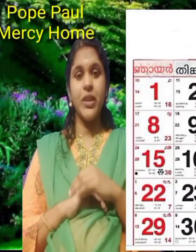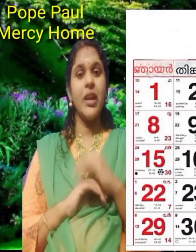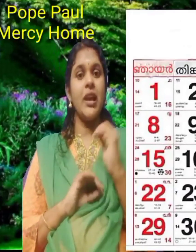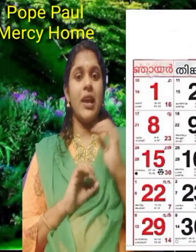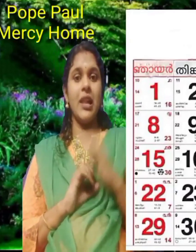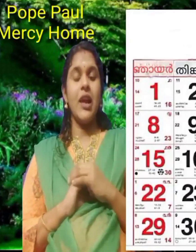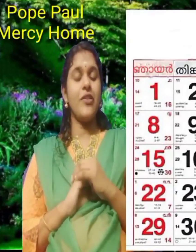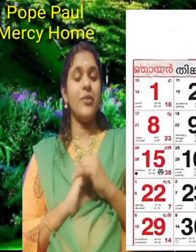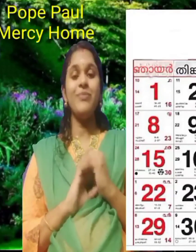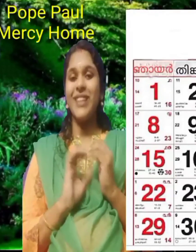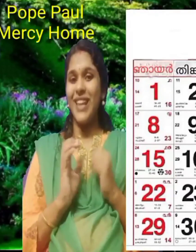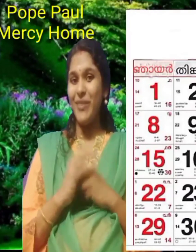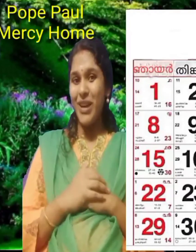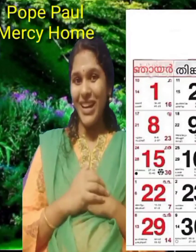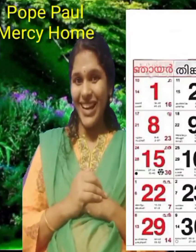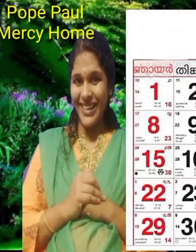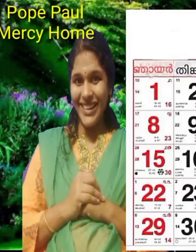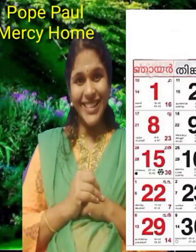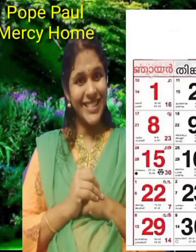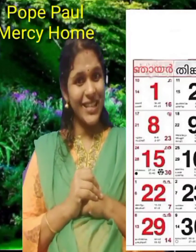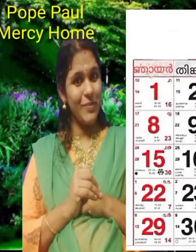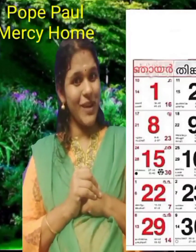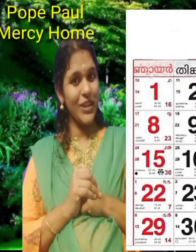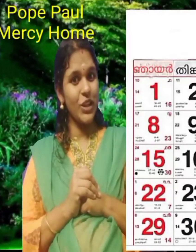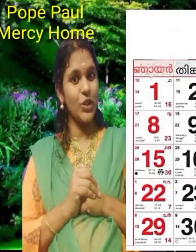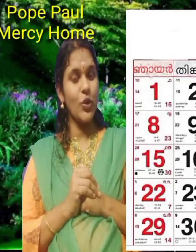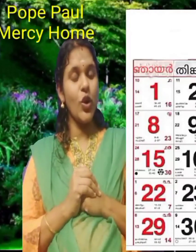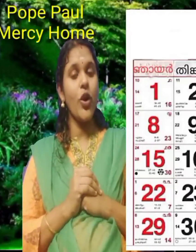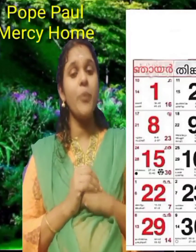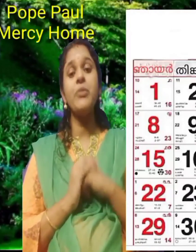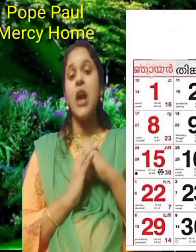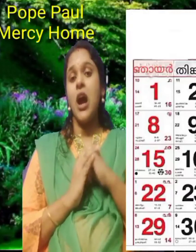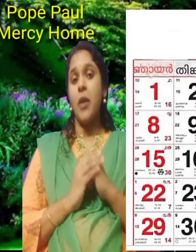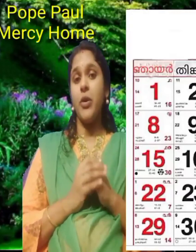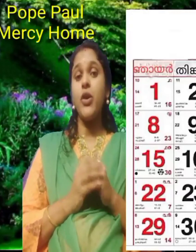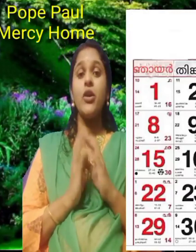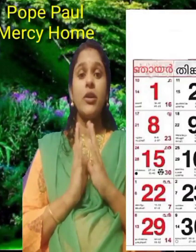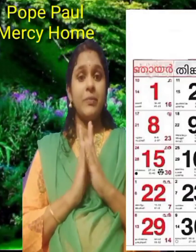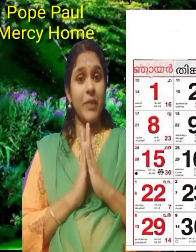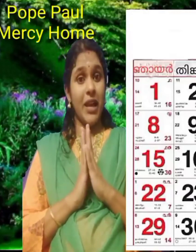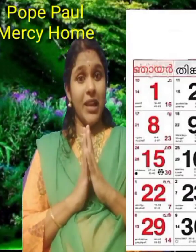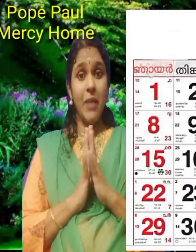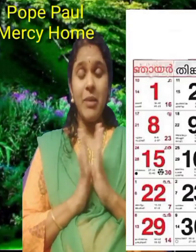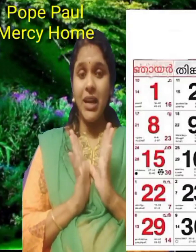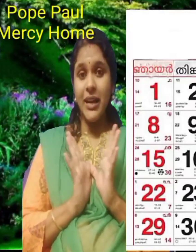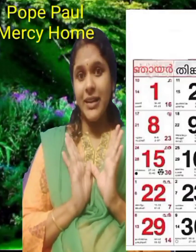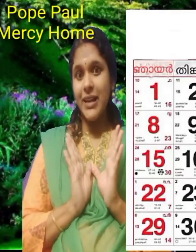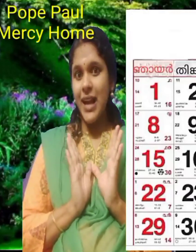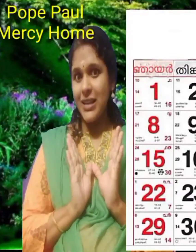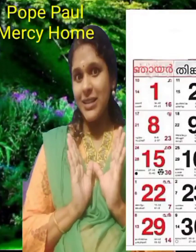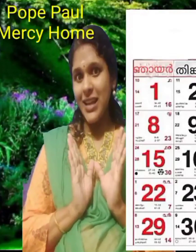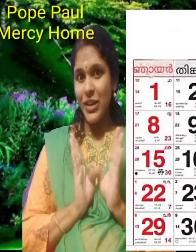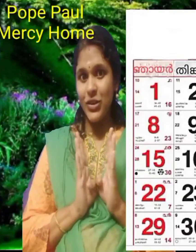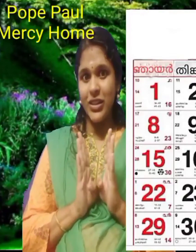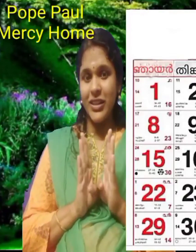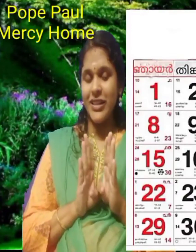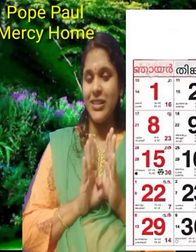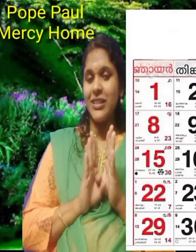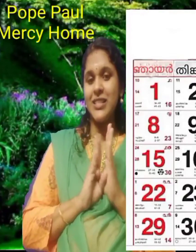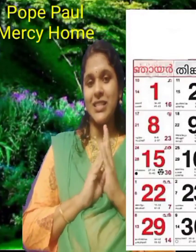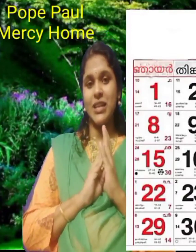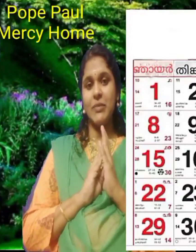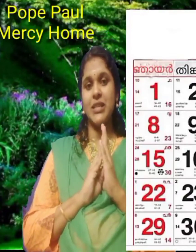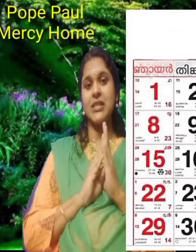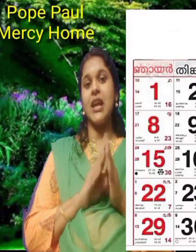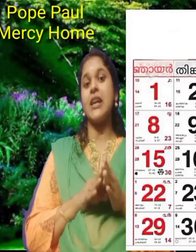വരച്ചു. എല്ലാവരും നല്ല മക്കളായിട്ട് ടീച്ചർക്ക് പറഞ്ഞു തന്നല്ലോ. അപ്പോ നല്ല മക്കളായിട്ട് ക്ലാസ് കേൾക്കുന്നുണ്ട്